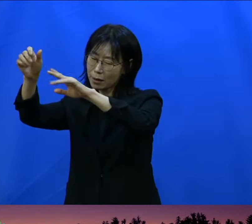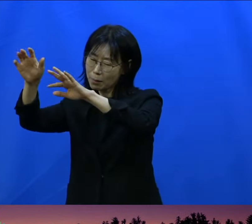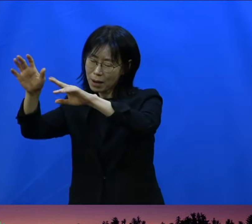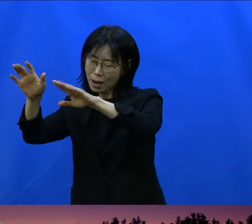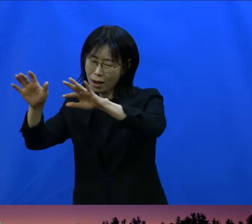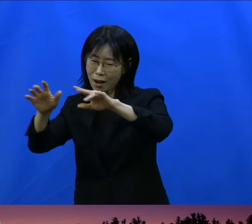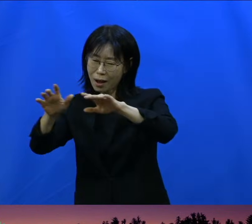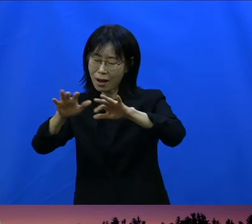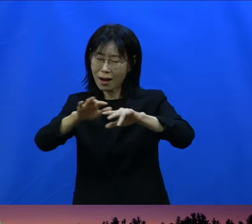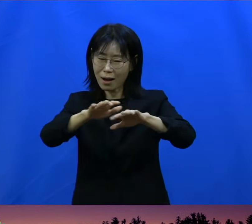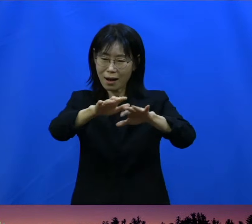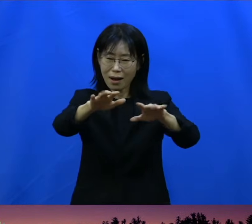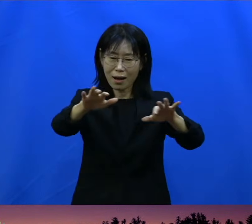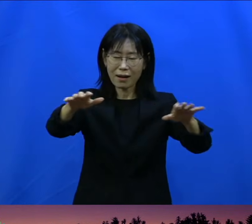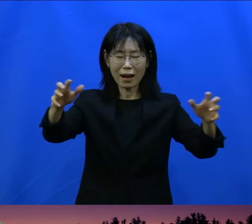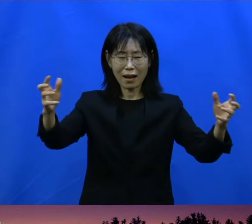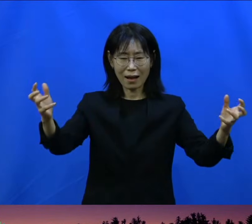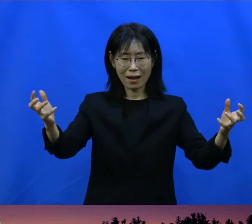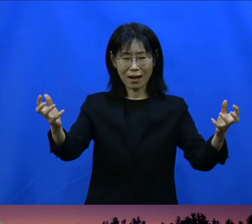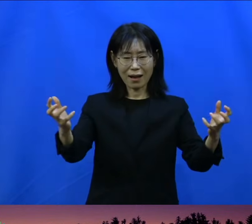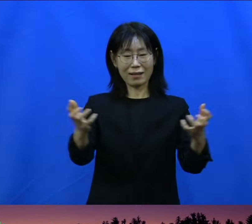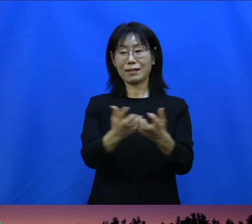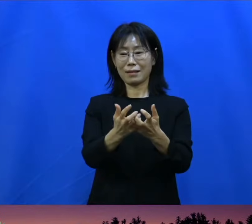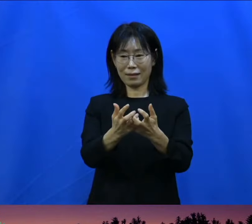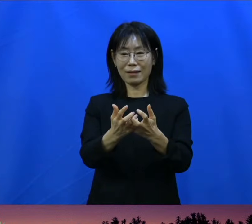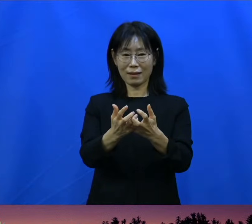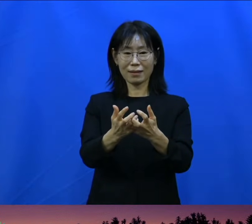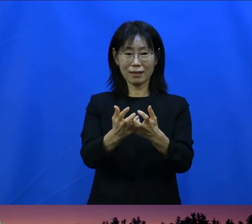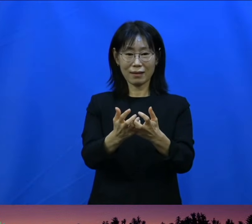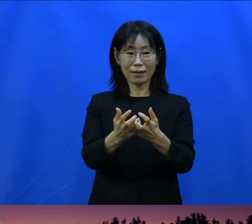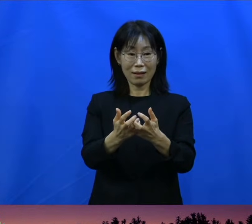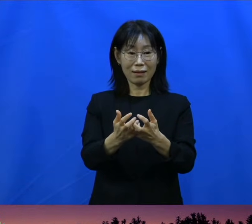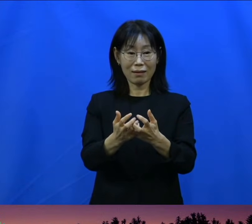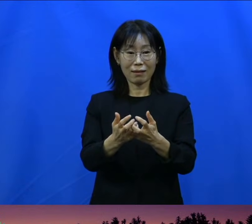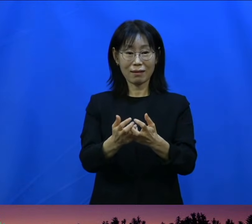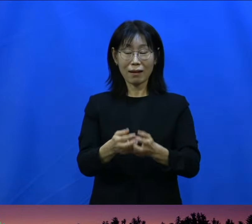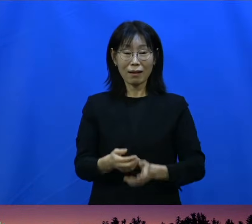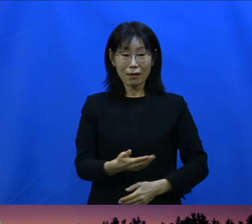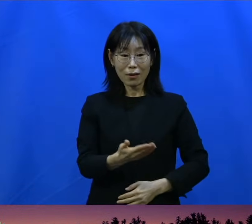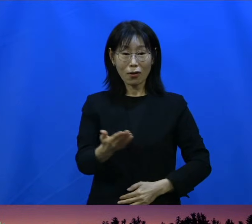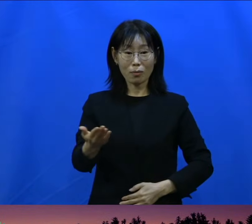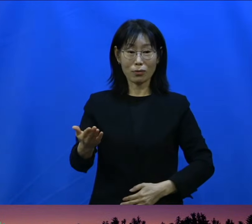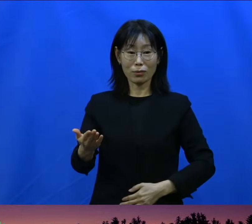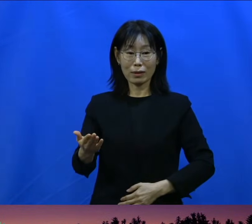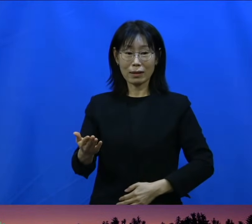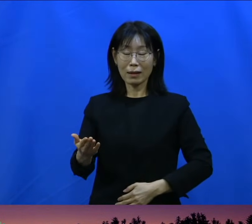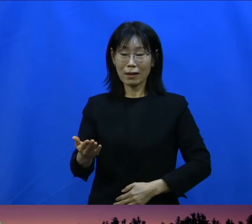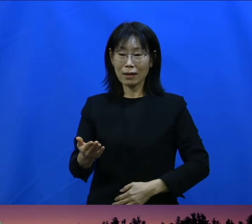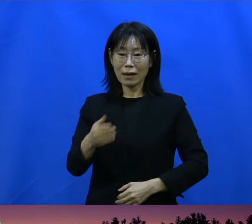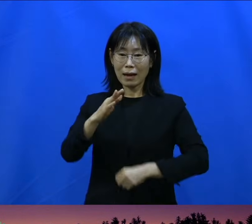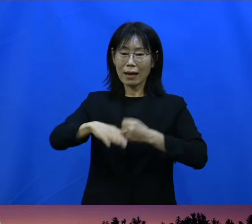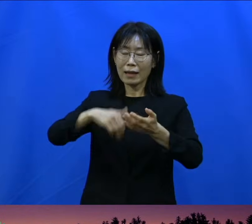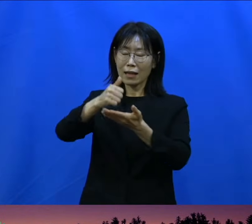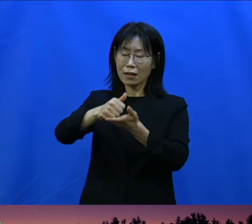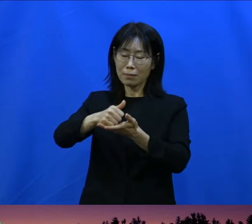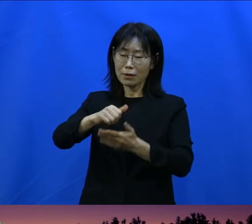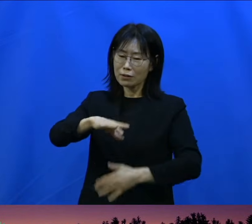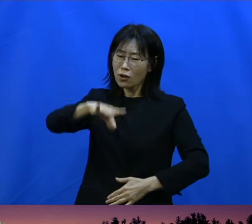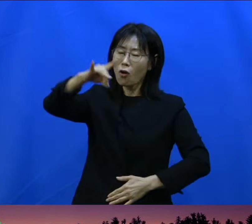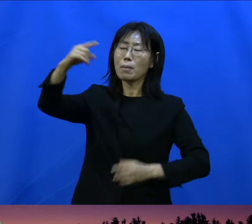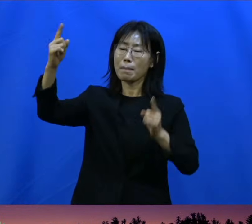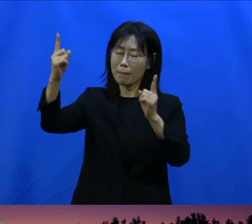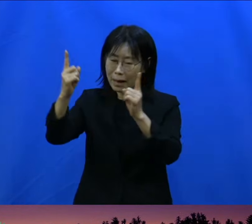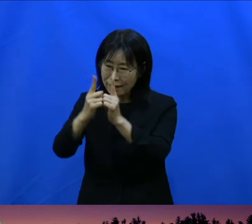경이로운 장면을 지금 보는 겁니다. 여러분들 모든 게 출발점이에요. 출발점. 하나님을 만나는 거잖아요.